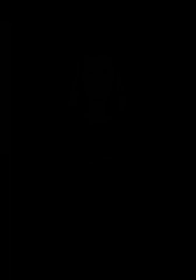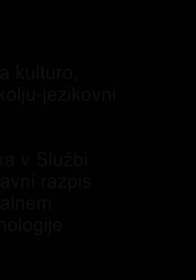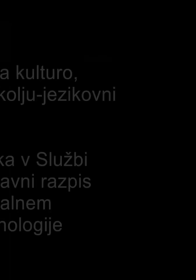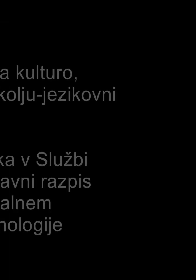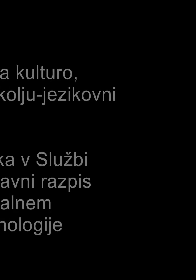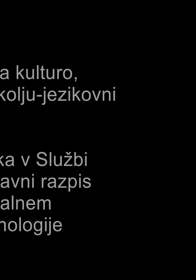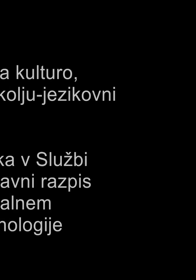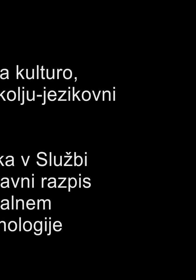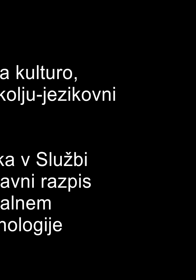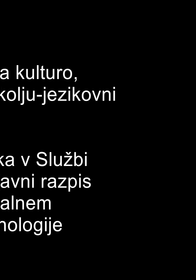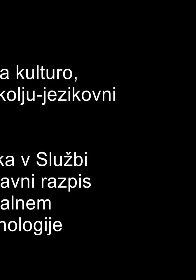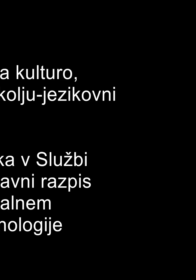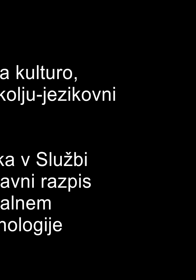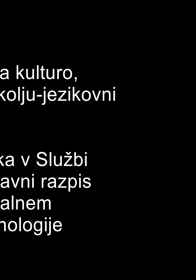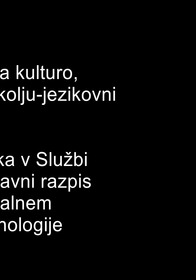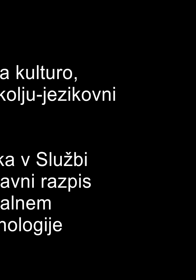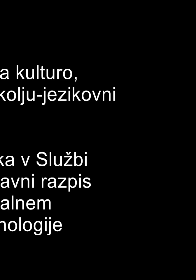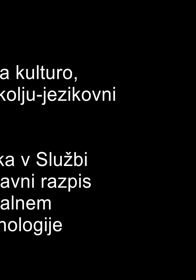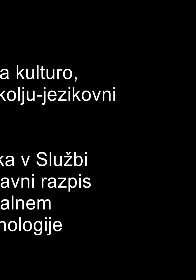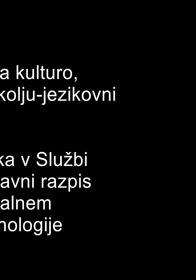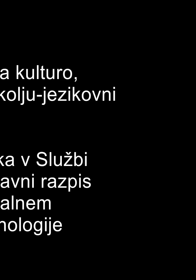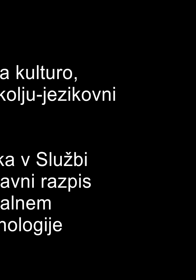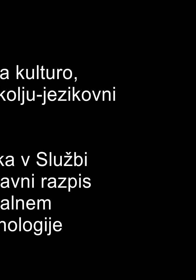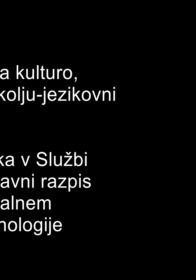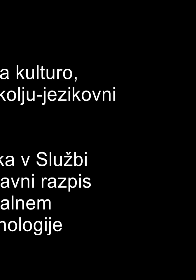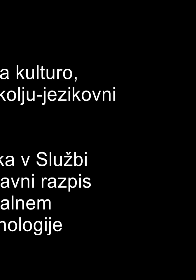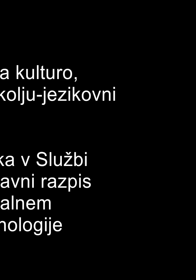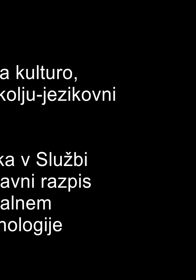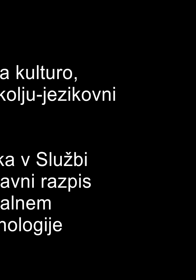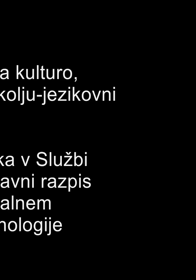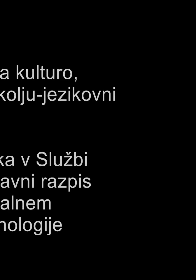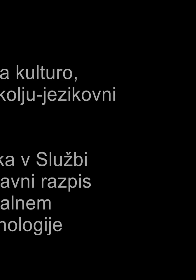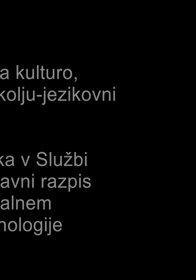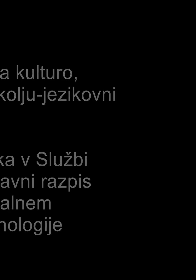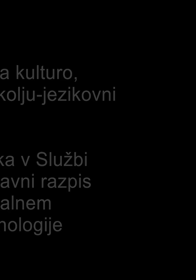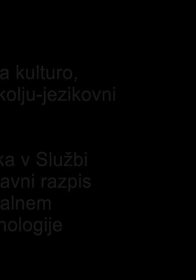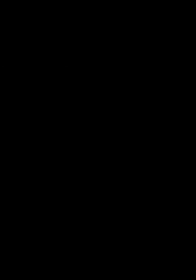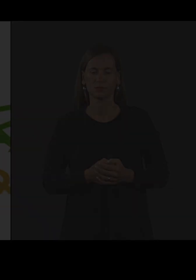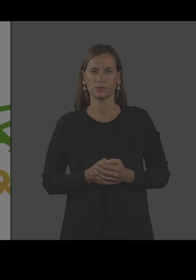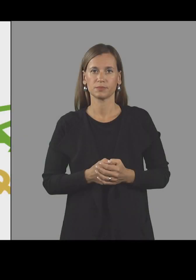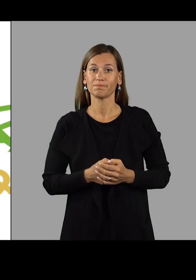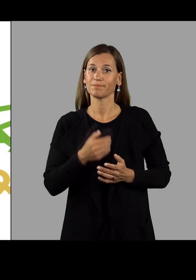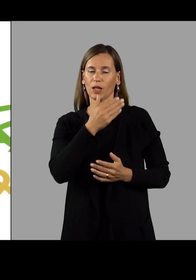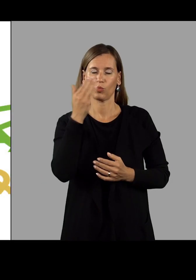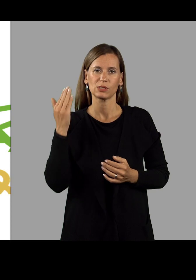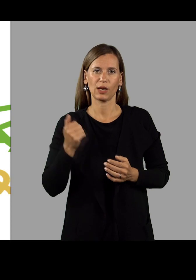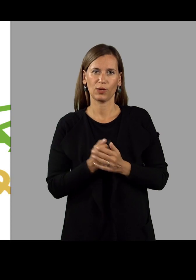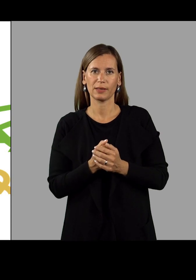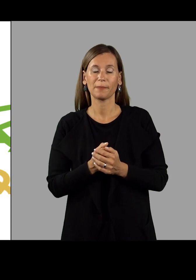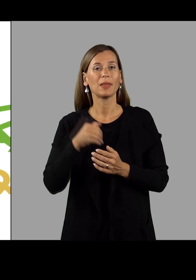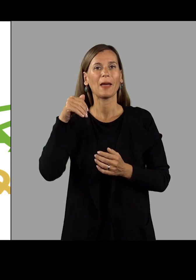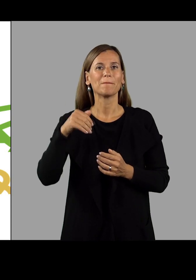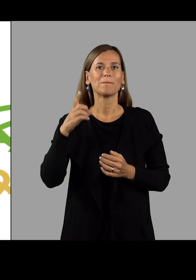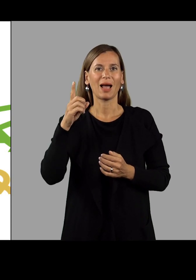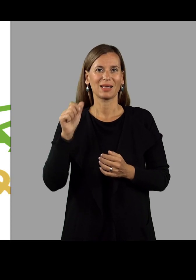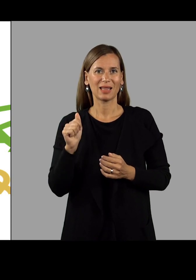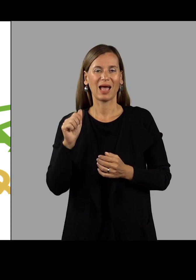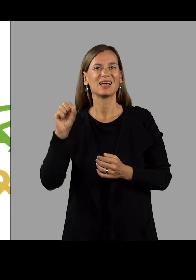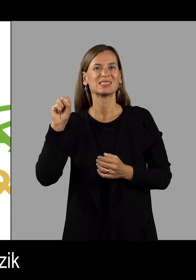In vas vabim, če imate vprašanja, da nas kontaktirate na ta dva spletna naslova, ki ju